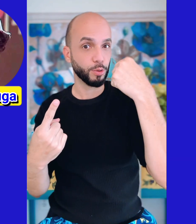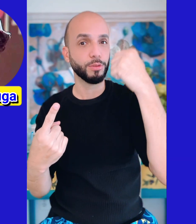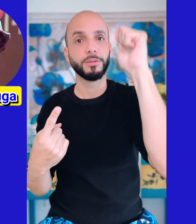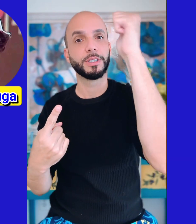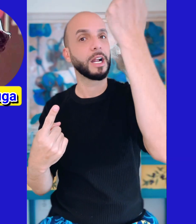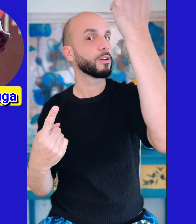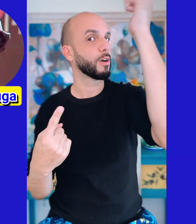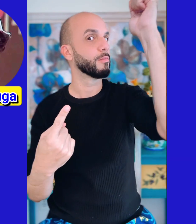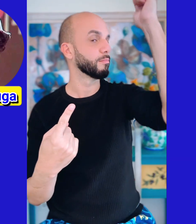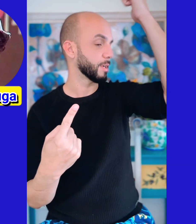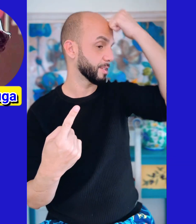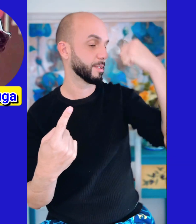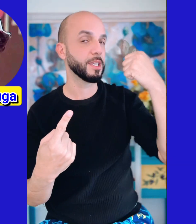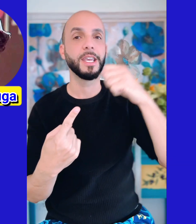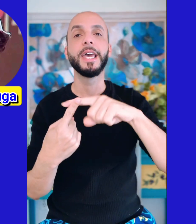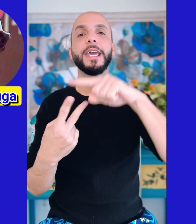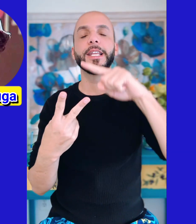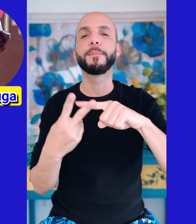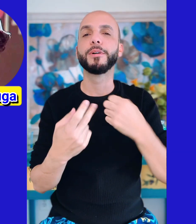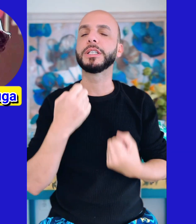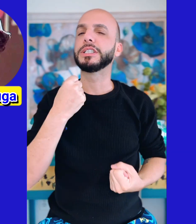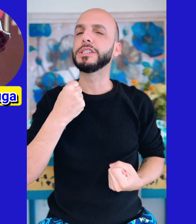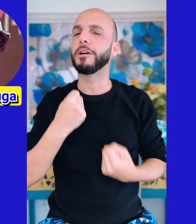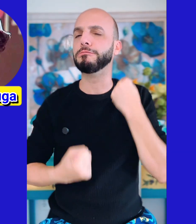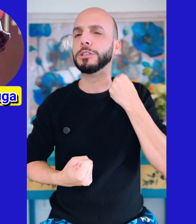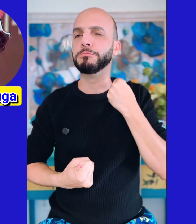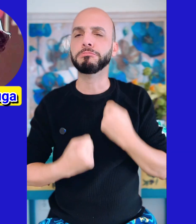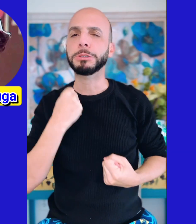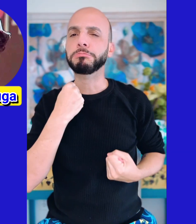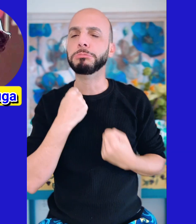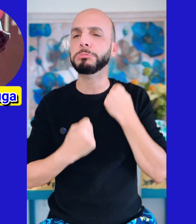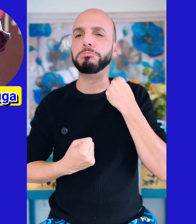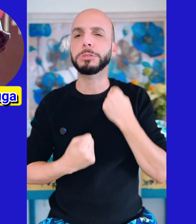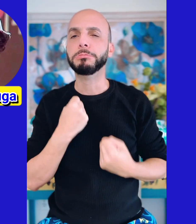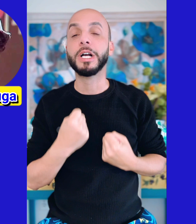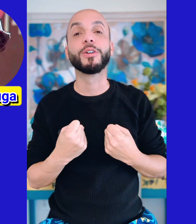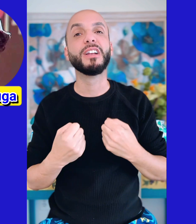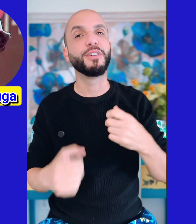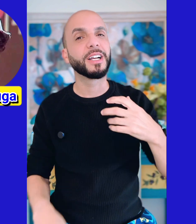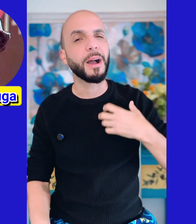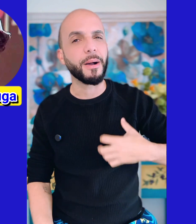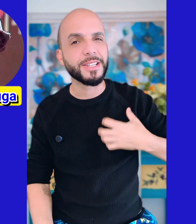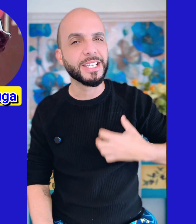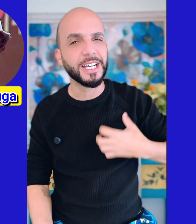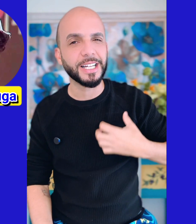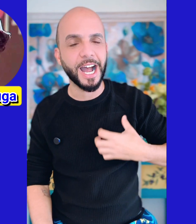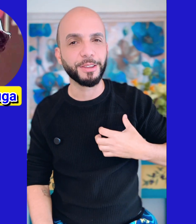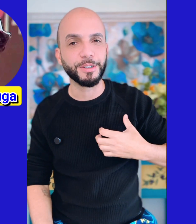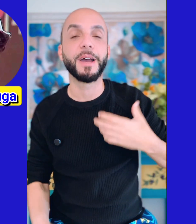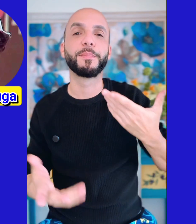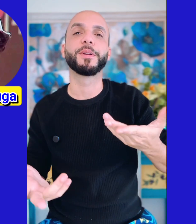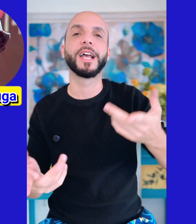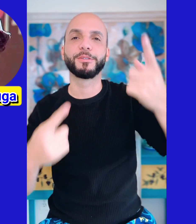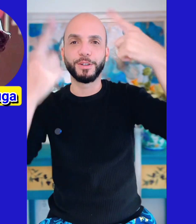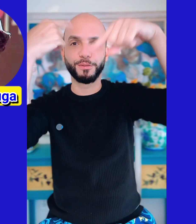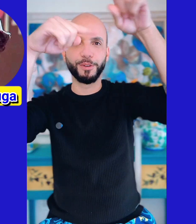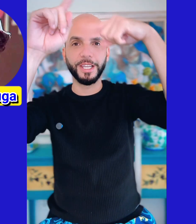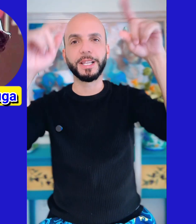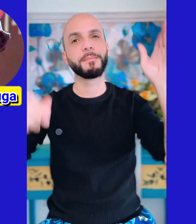cascudo, certo? Ó, assim. E depois assim, ó. Quando ele fica zangado, né? Porque a dona Florinda